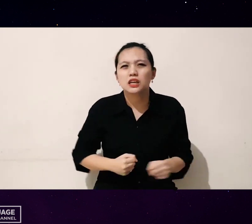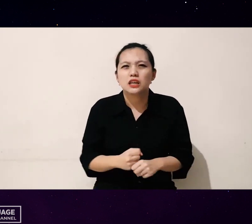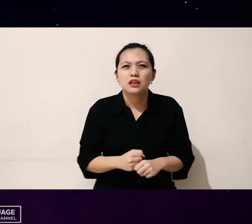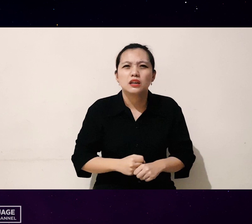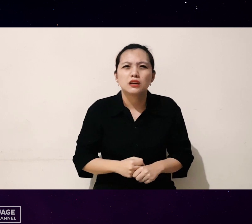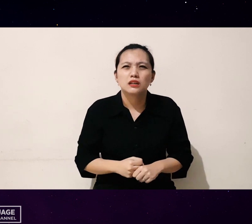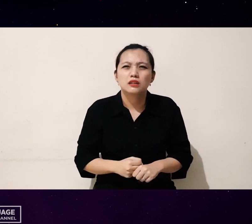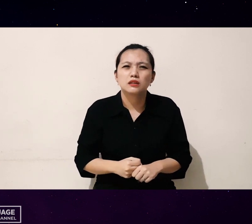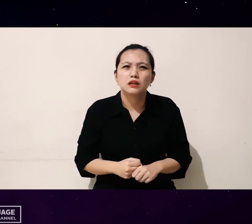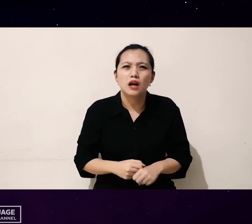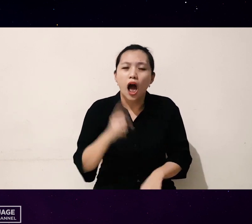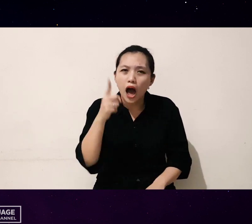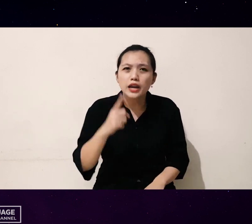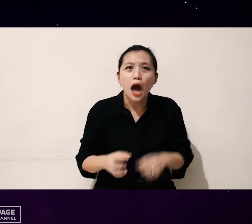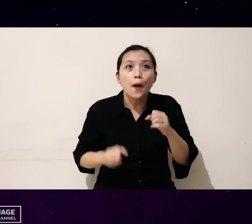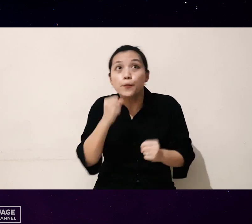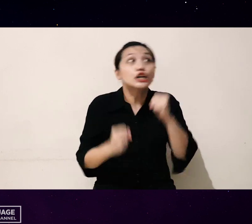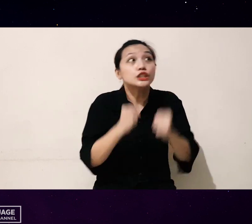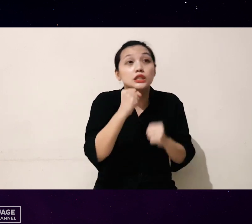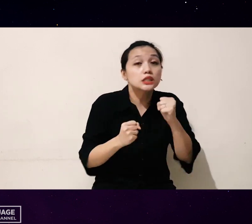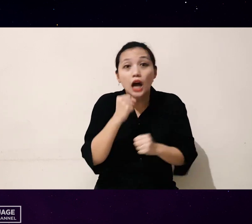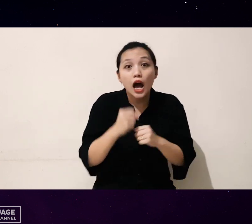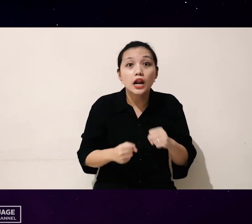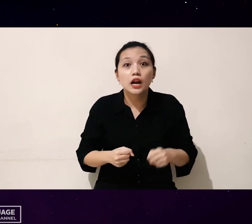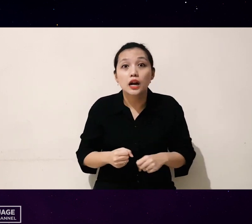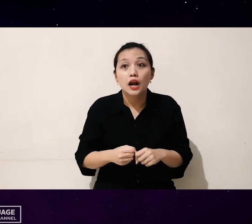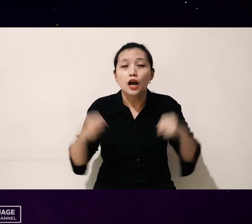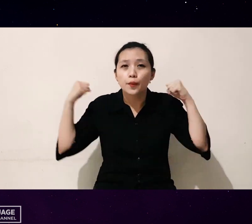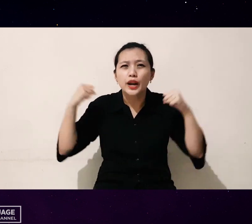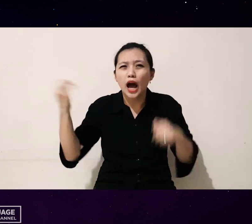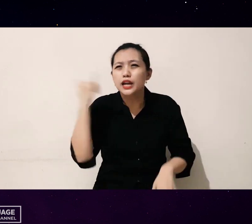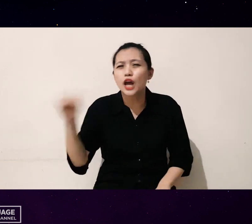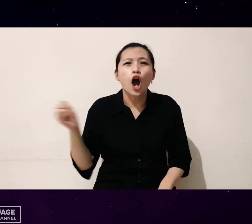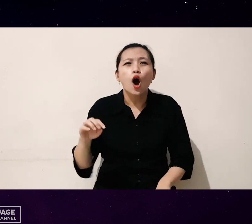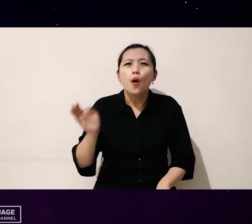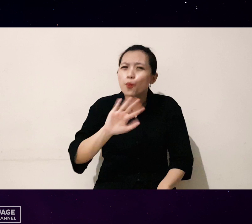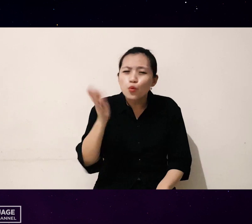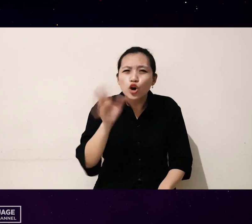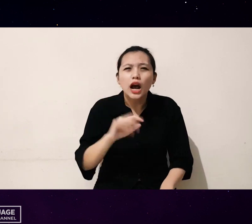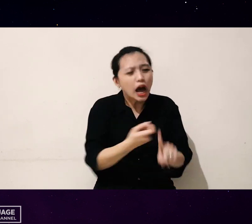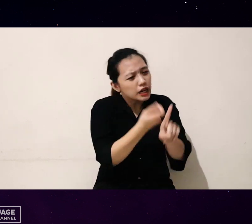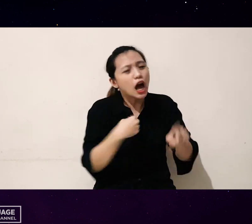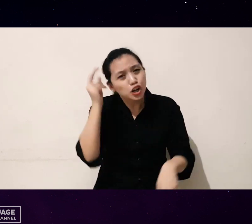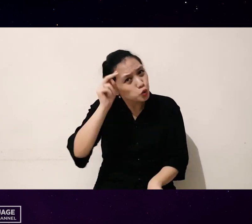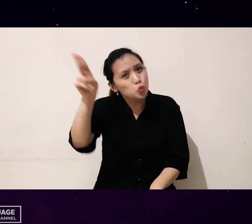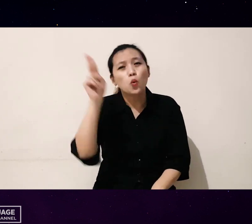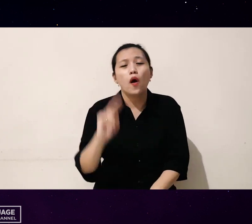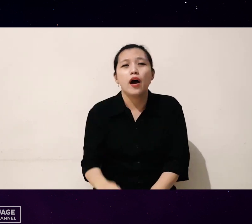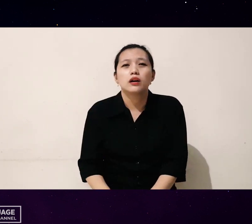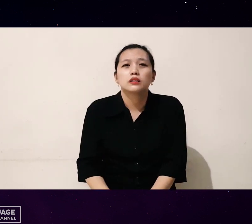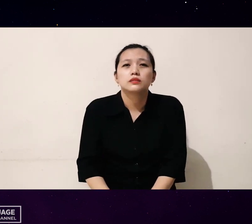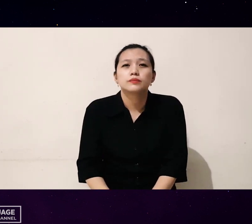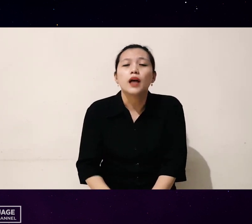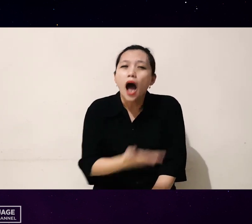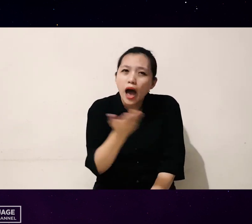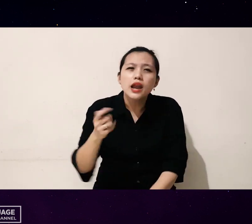Anda yang sedang berlari dalam pertandingan yang salah. Anda mengejar suatu kemenangan yang bukan Tuhan ingin berikan kepada